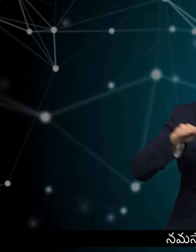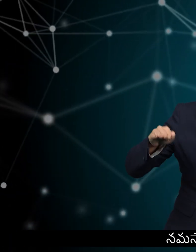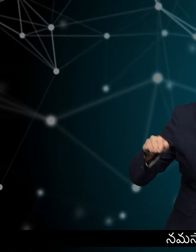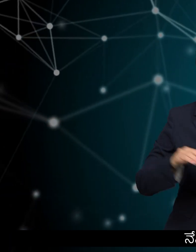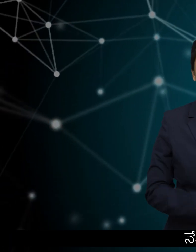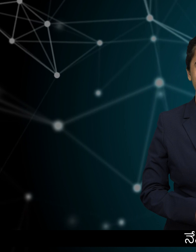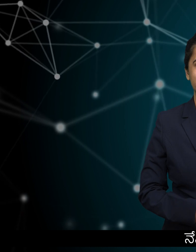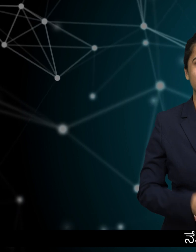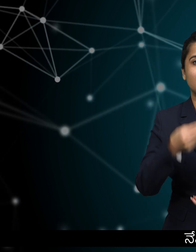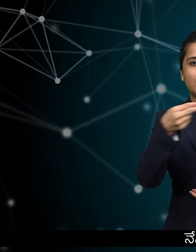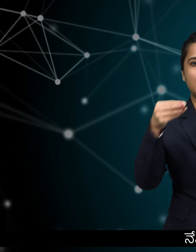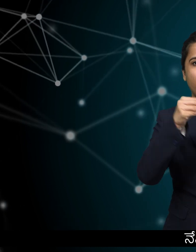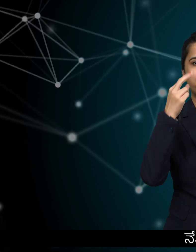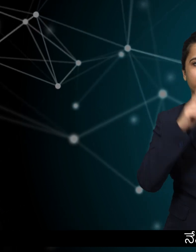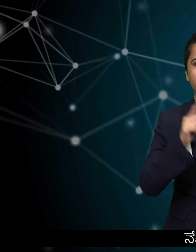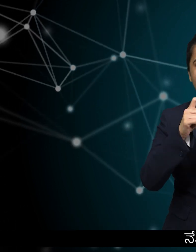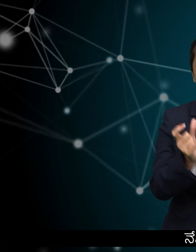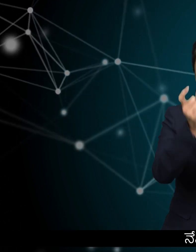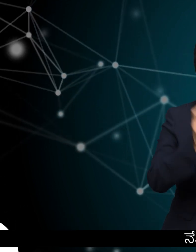నమస్కారం పిల్లలు. నేను చందన.